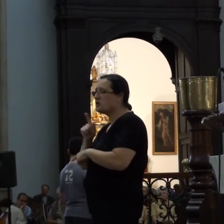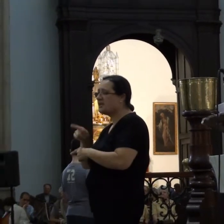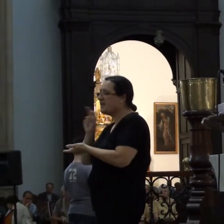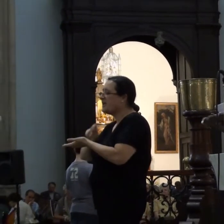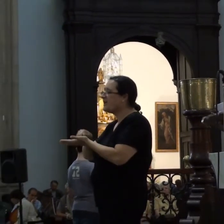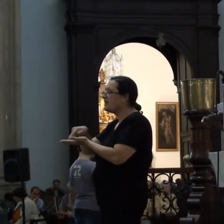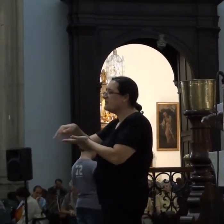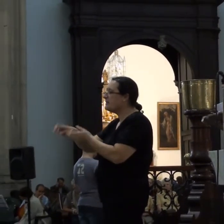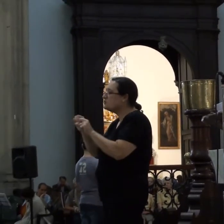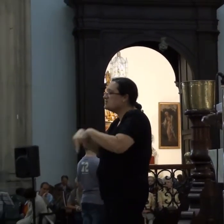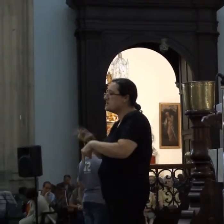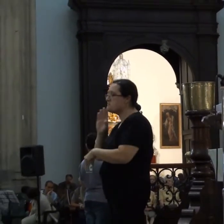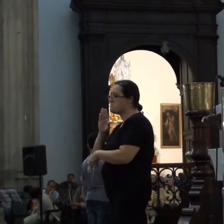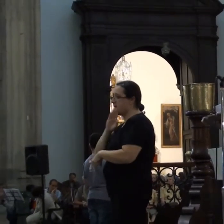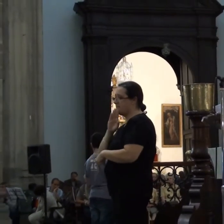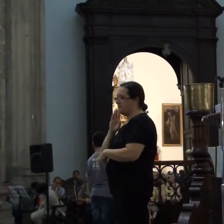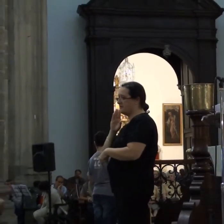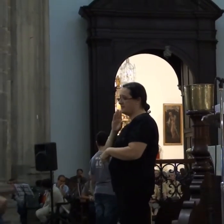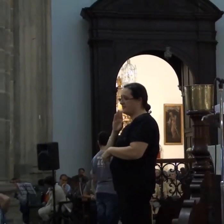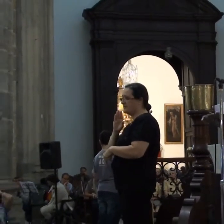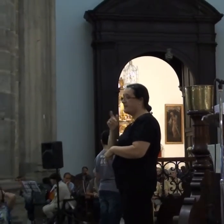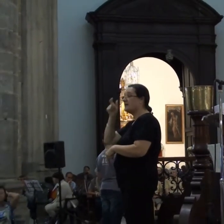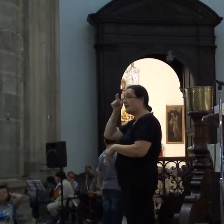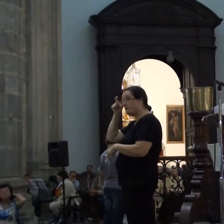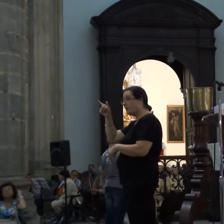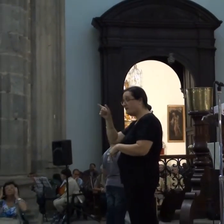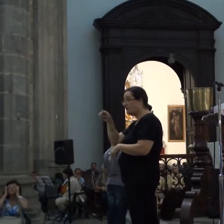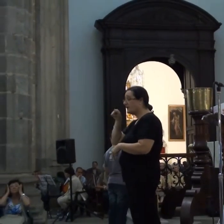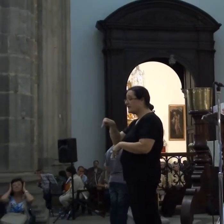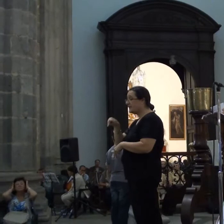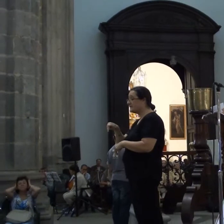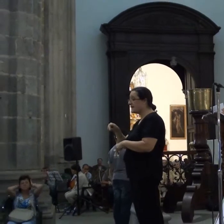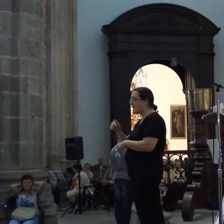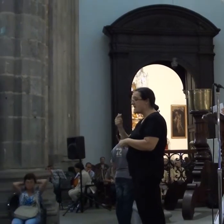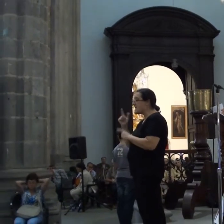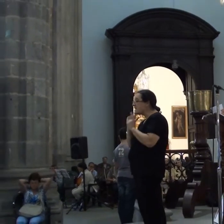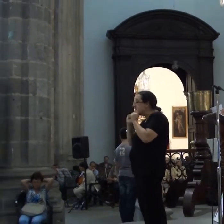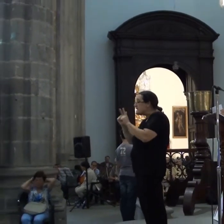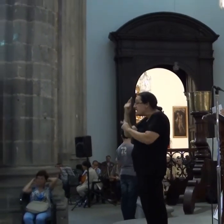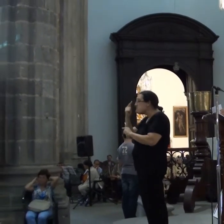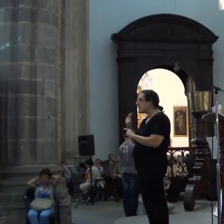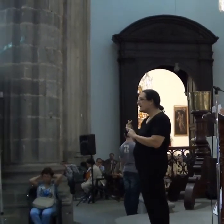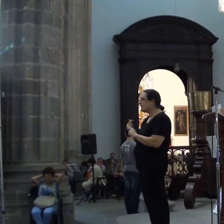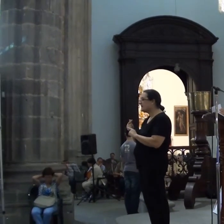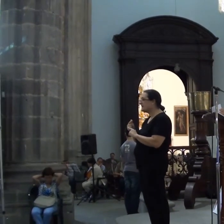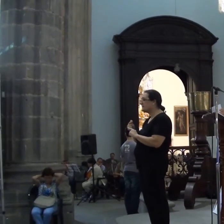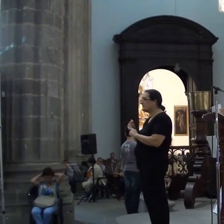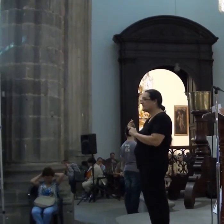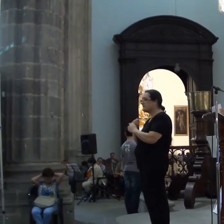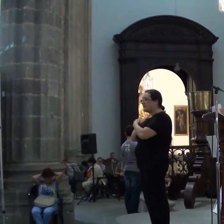sin una madre y el pueblo Lee en esa imagen materna todos los misterios del